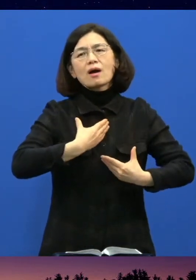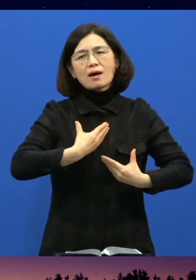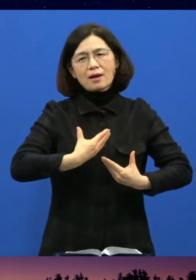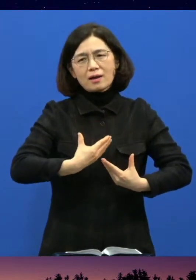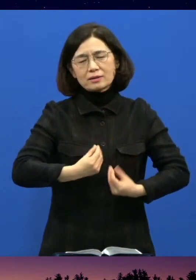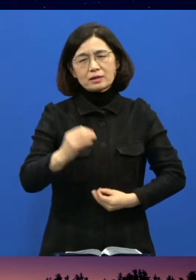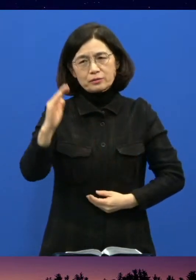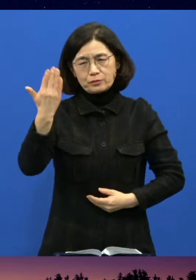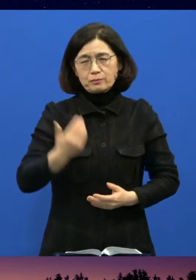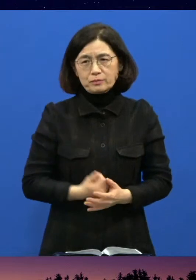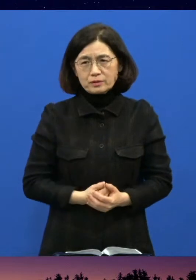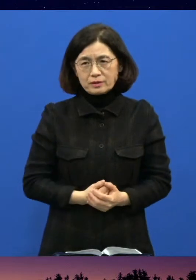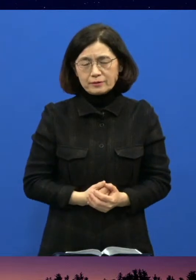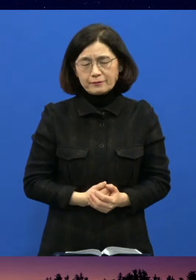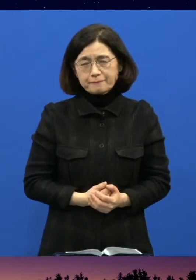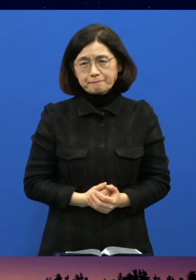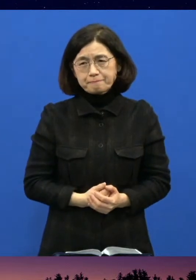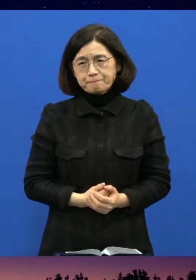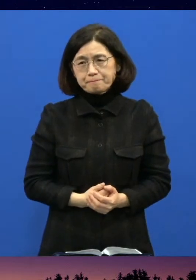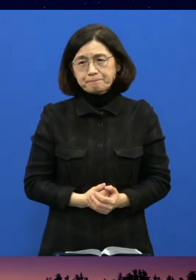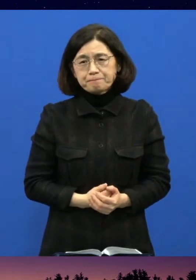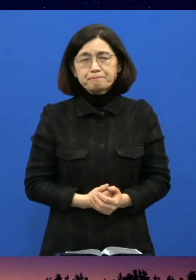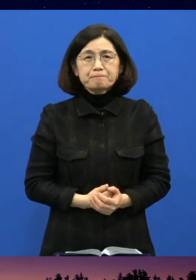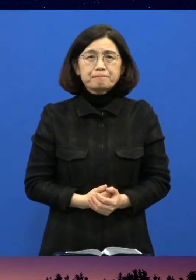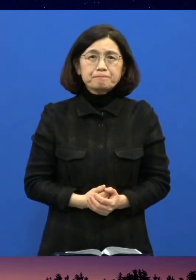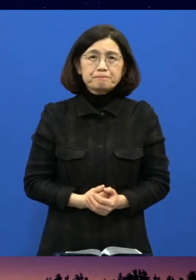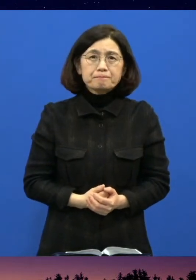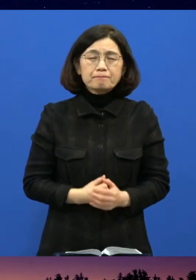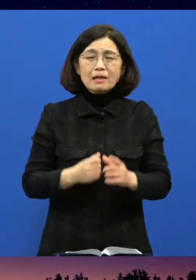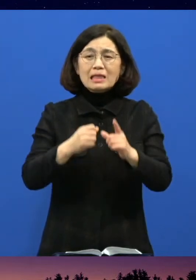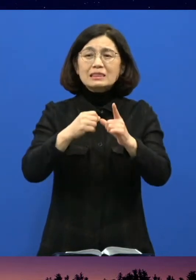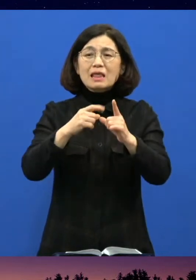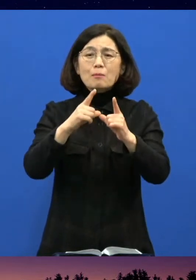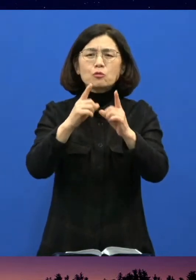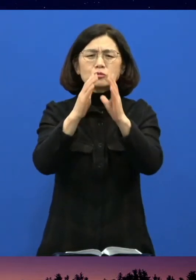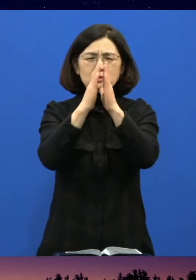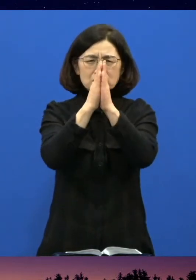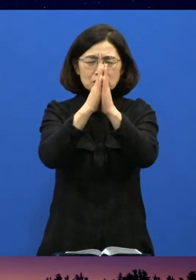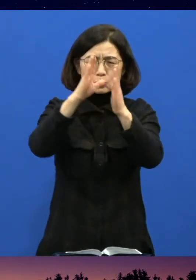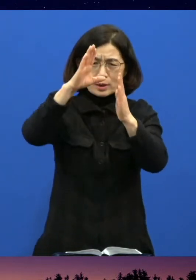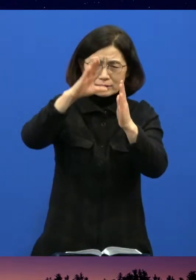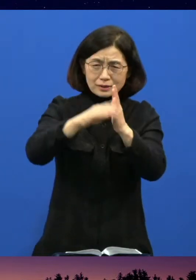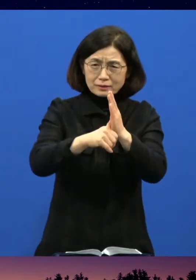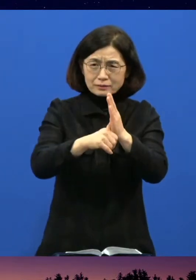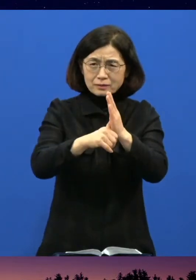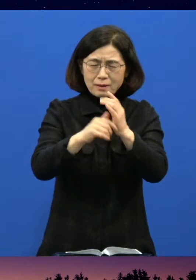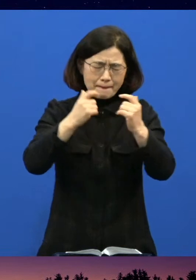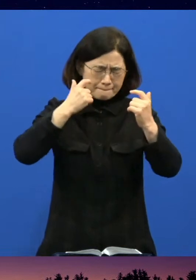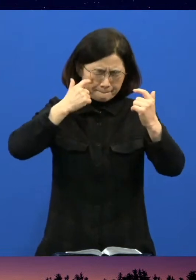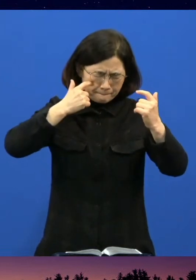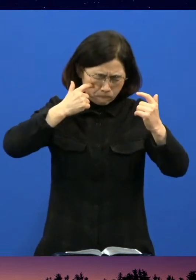그런 기도를 드리는 게 쉽지 않거든요. 대부분은 우리의 기도가 명확하지가 않아요.